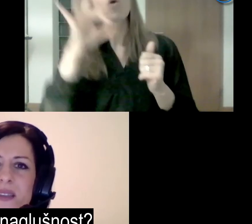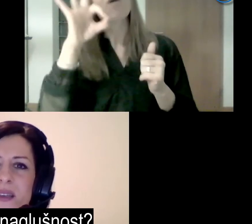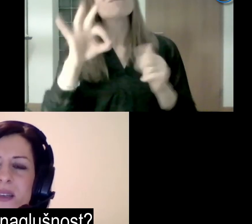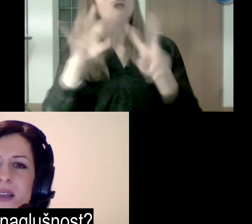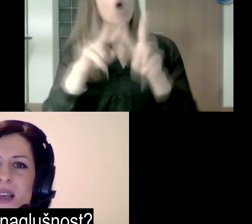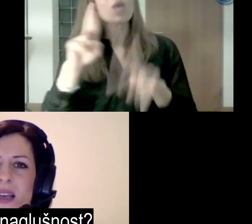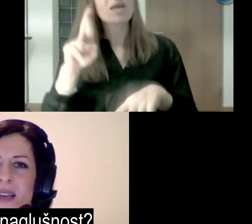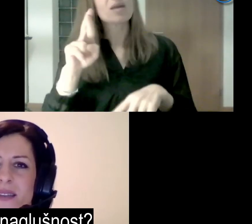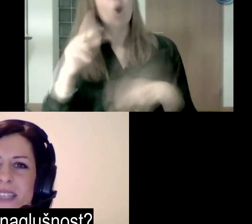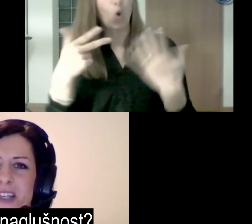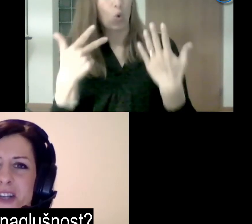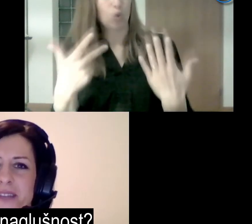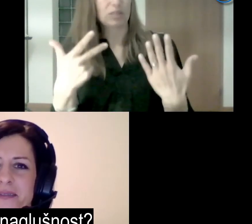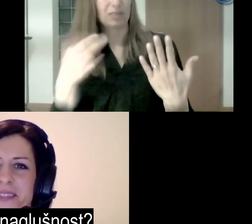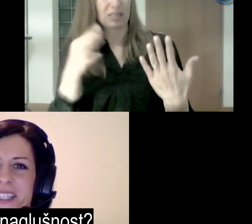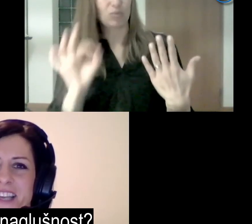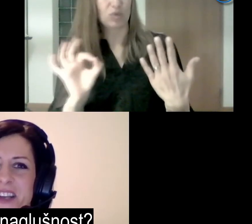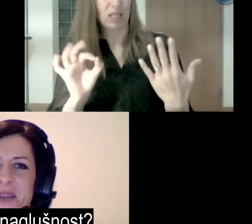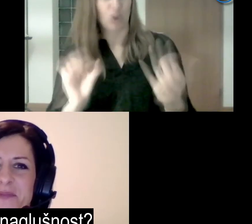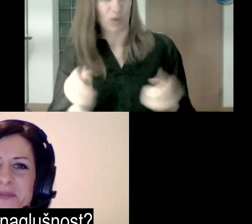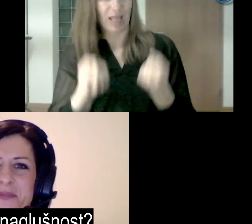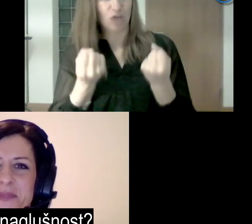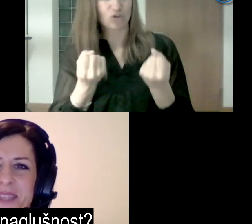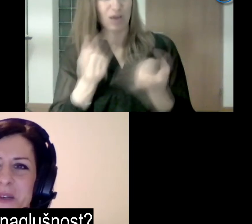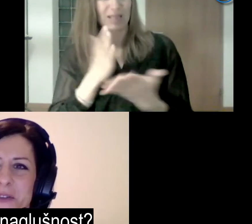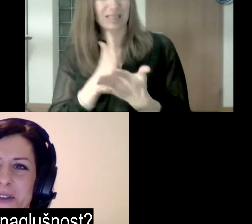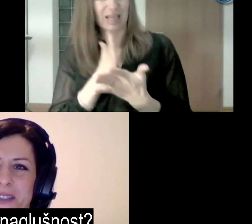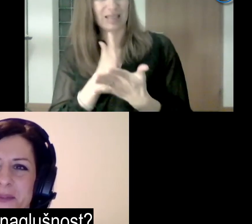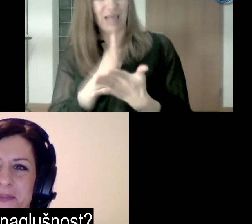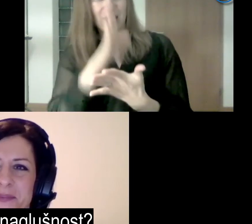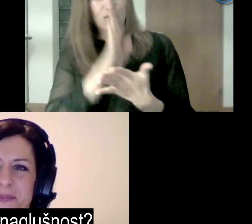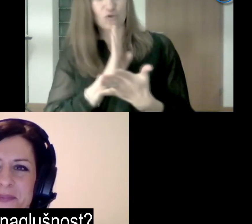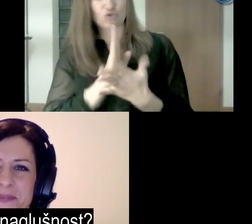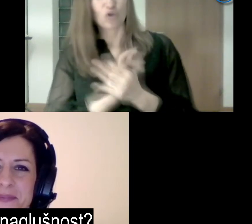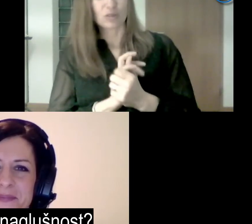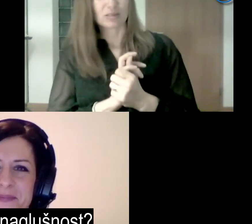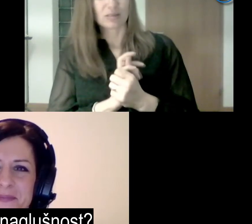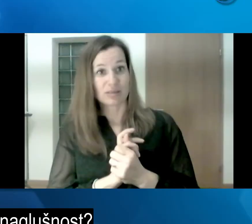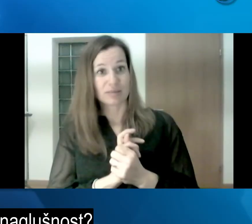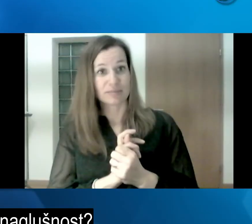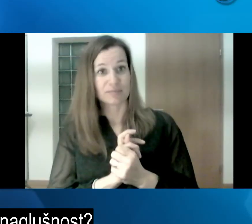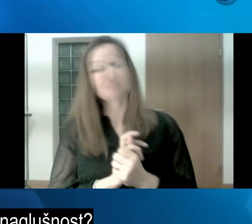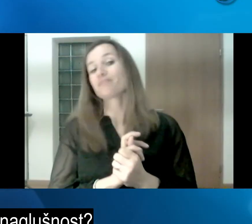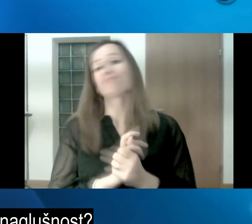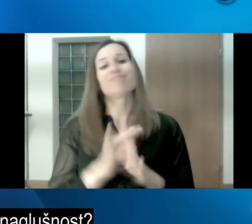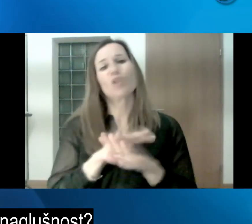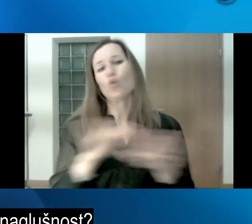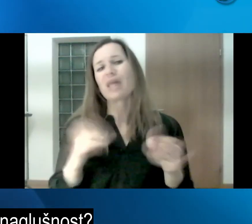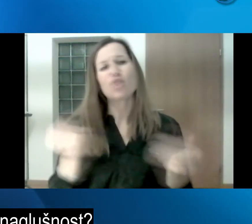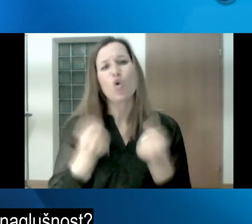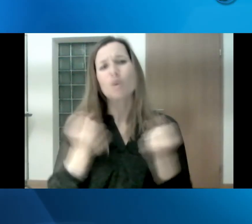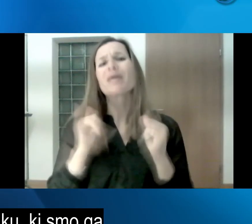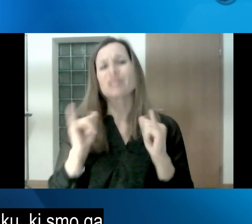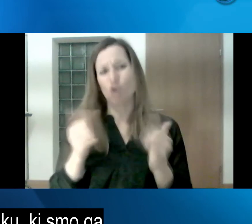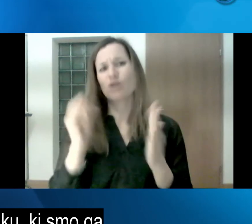80 težka, srednja naglušnost? Veste, vse norme so